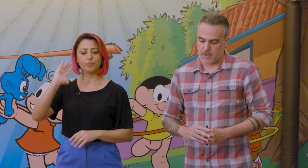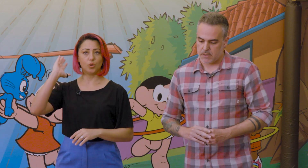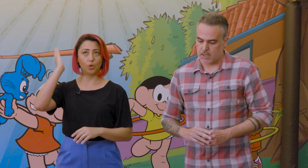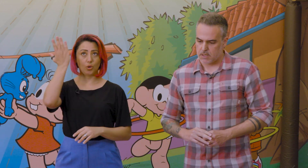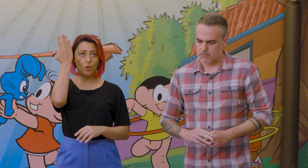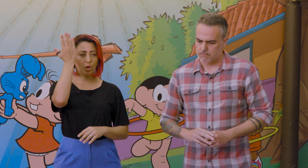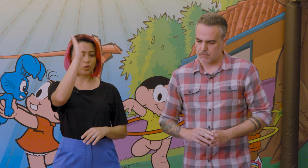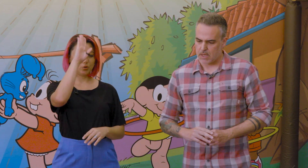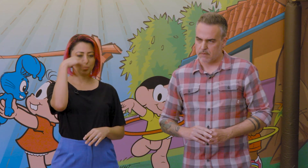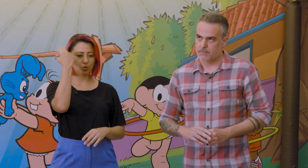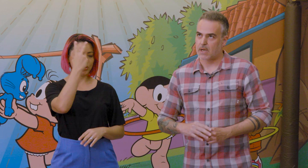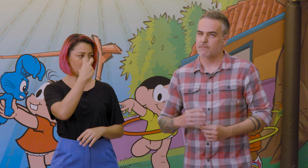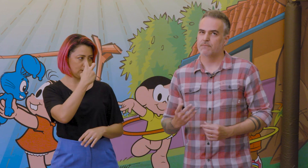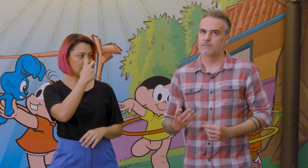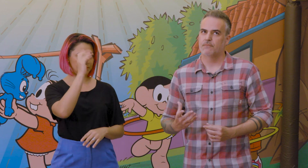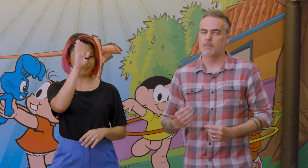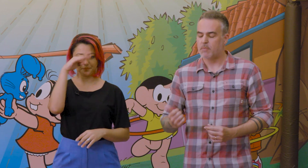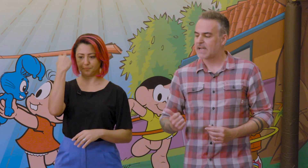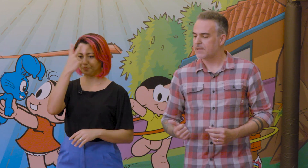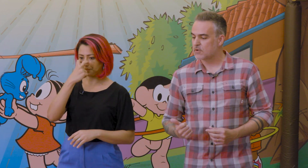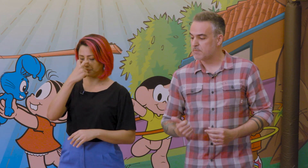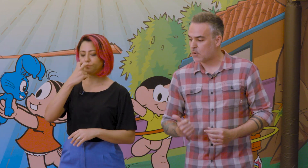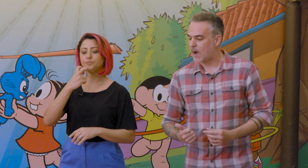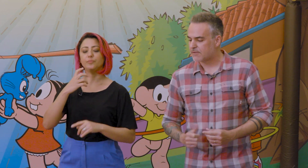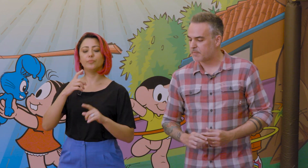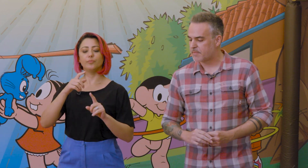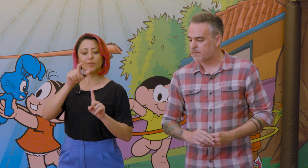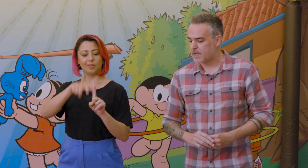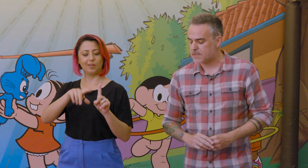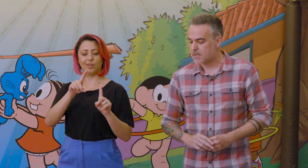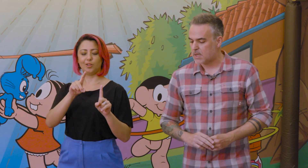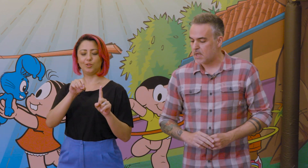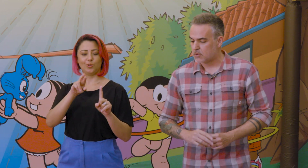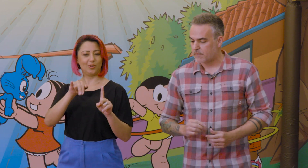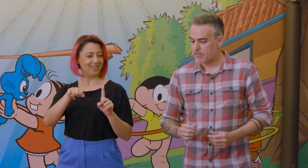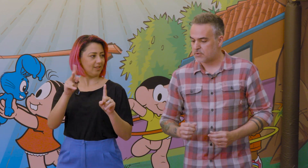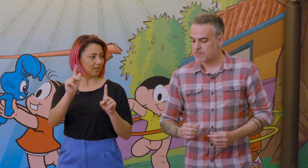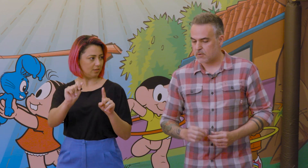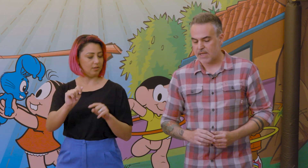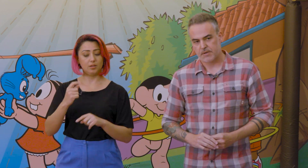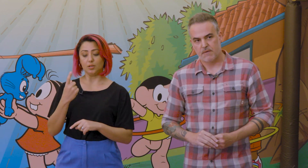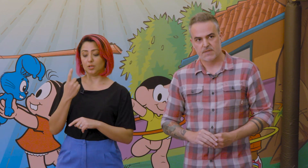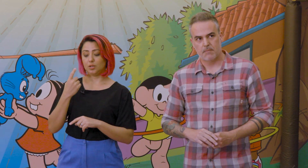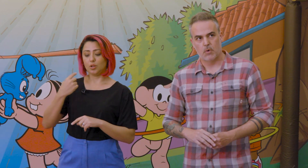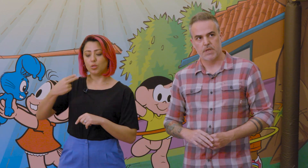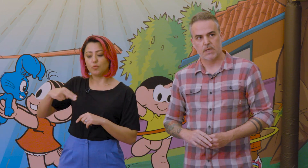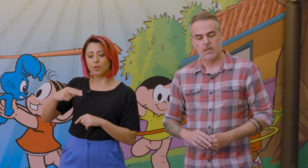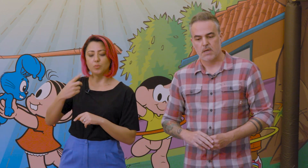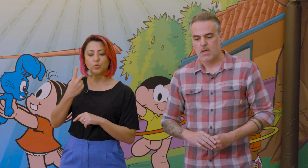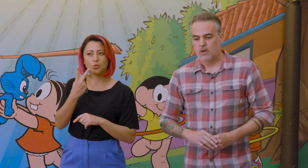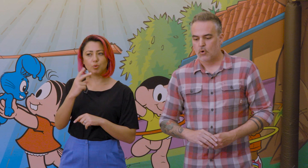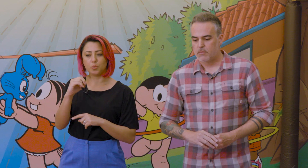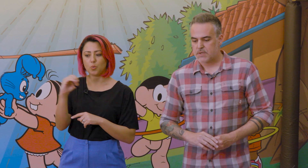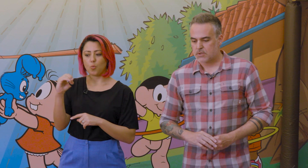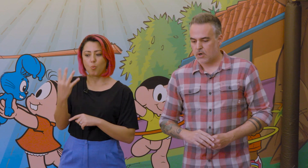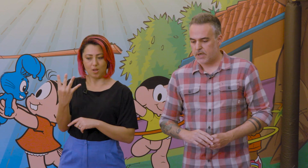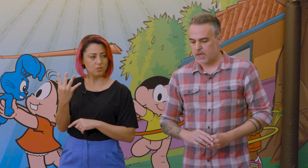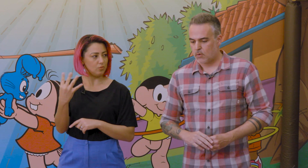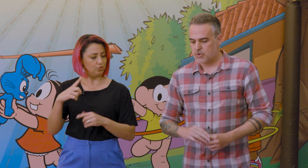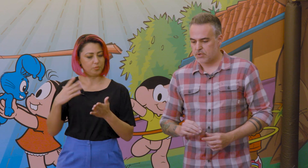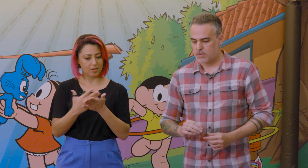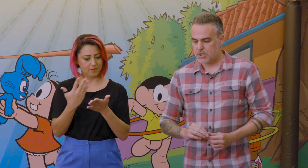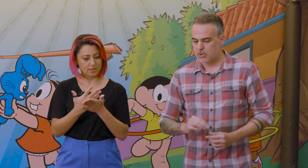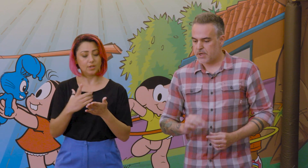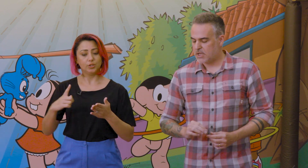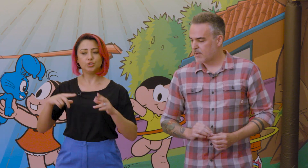foi feita ela foi publicada em 2004 a primeira vez, em novembro de 2004, na revista Mônica, com uma história